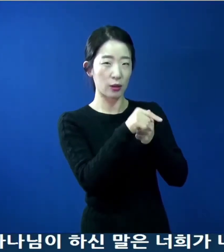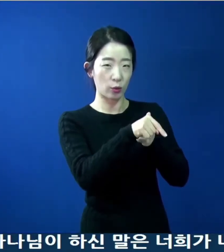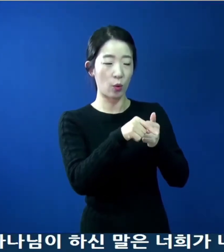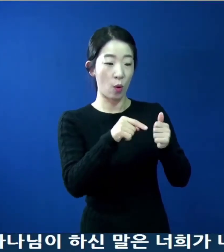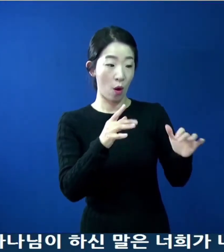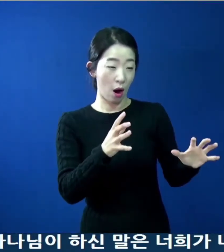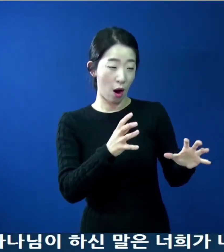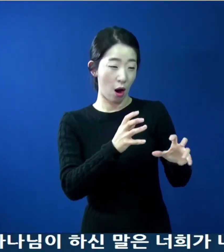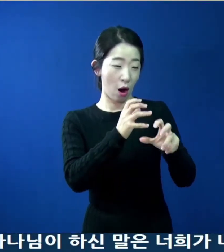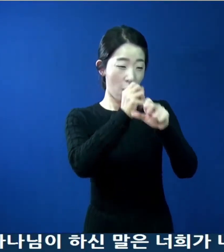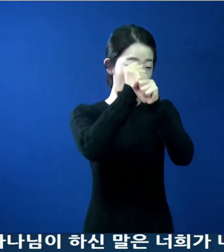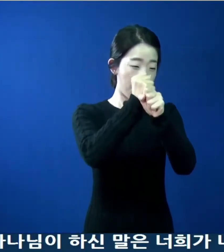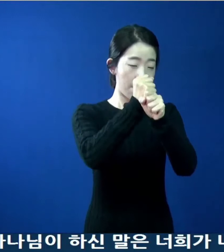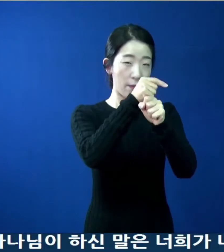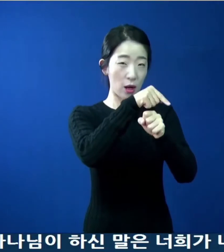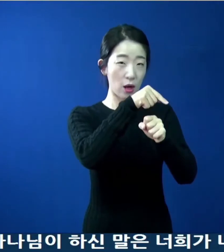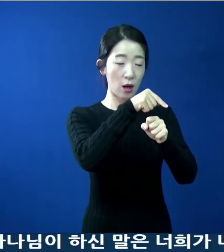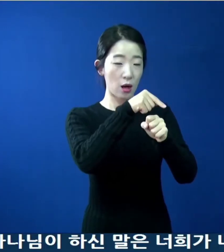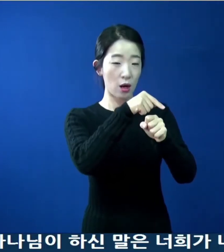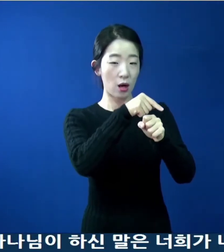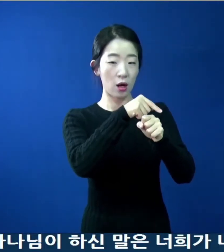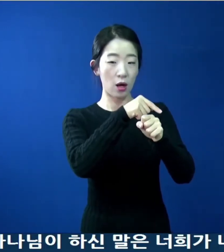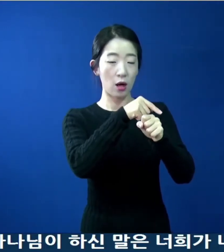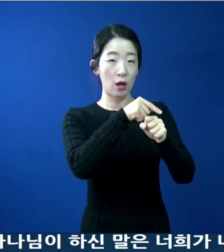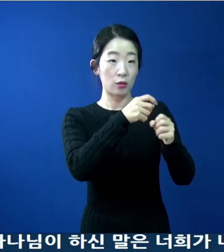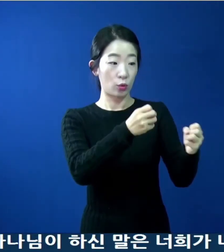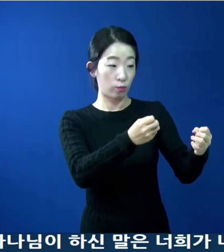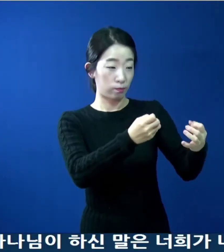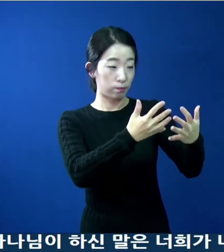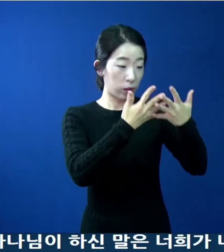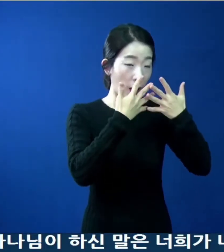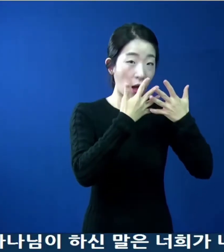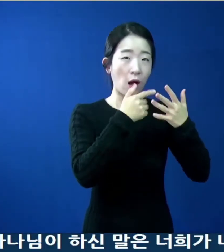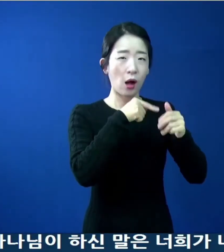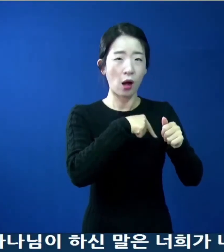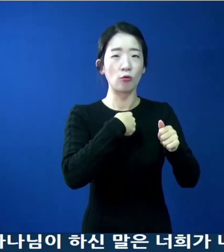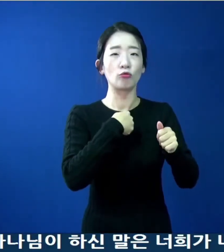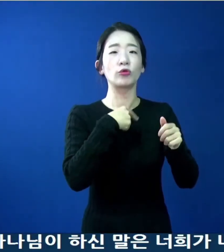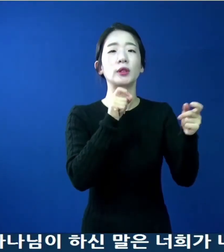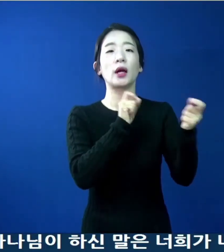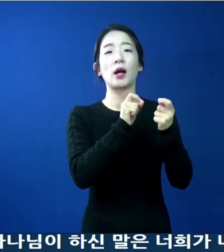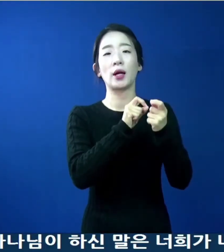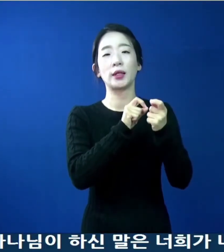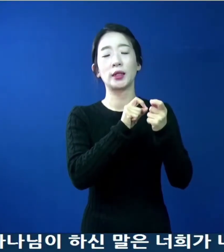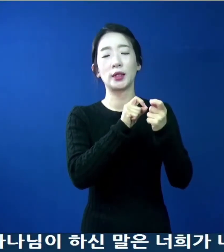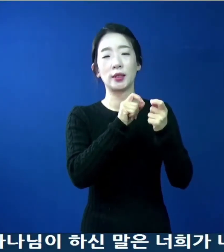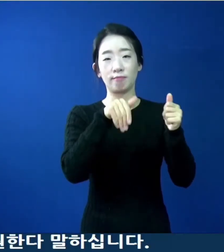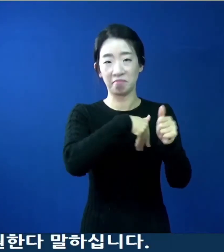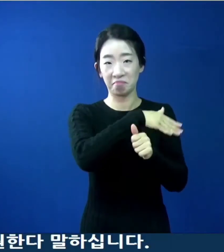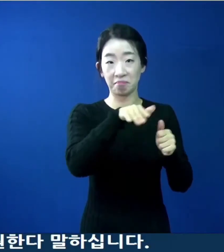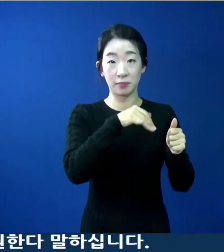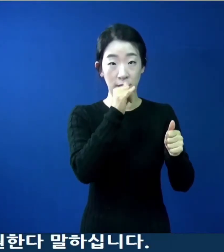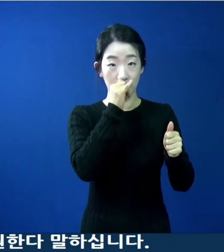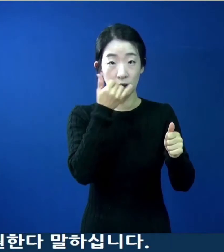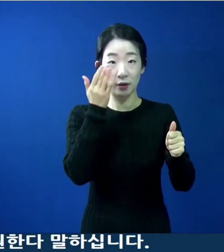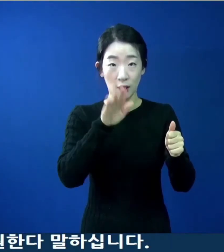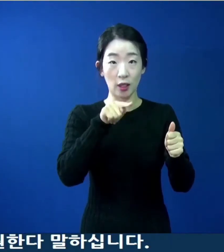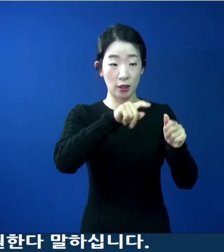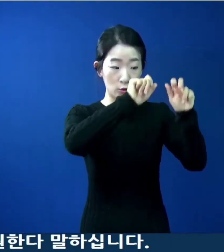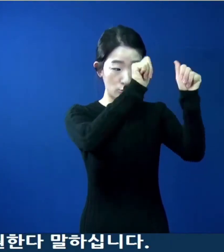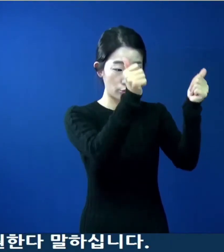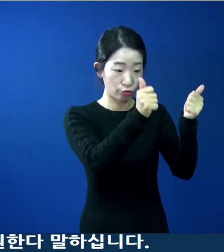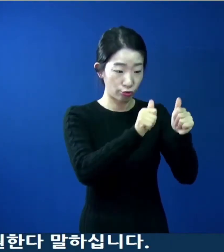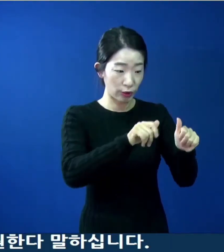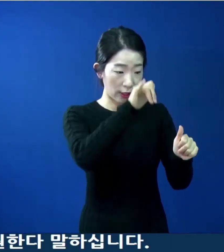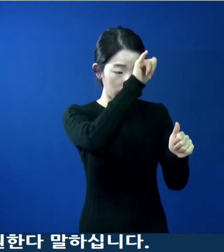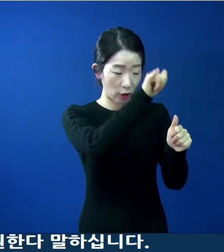때로는 대세적인 형태로 우리에게 접근할 테인데 그 우상을 섬기지